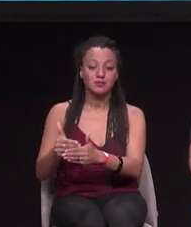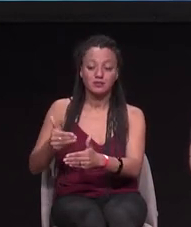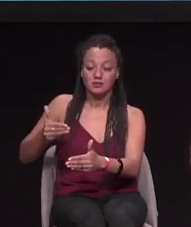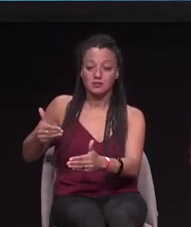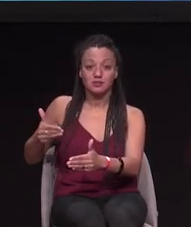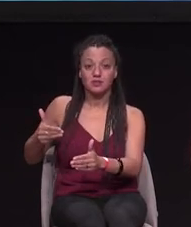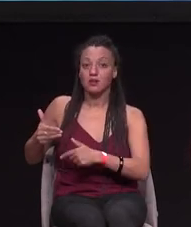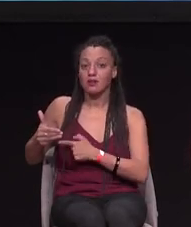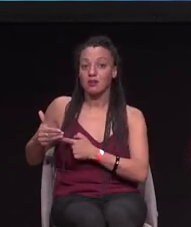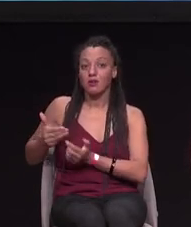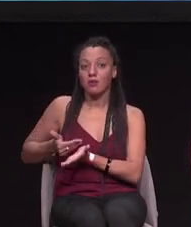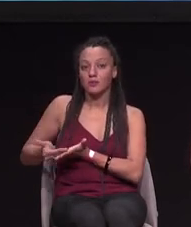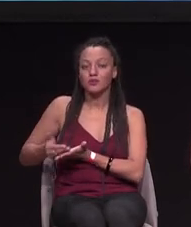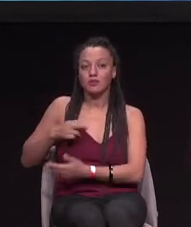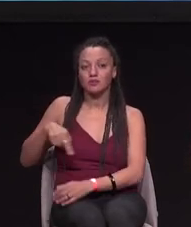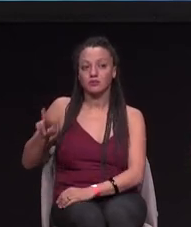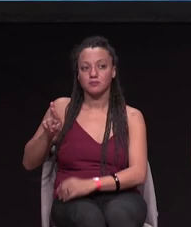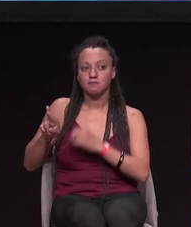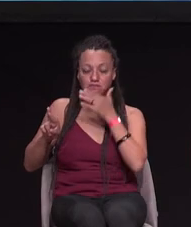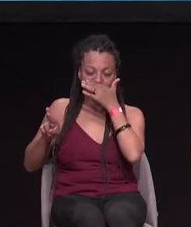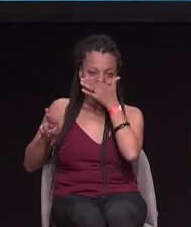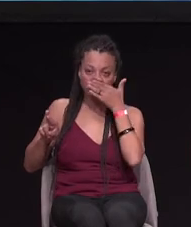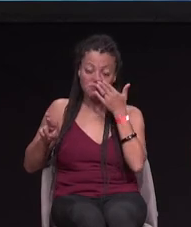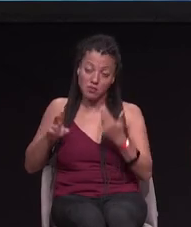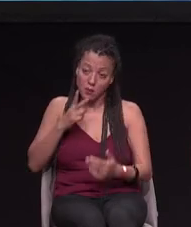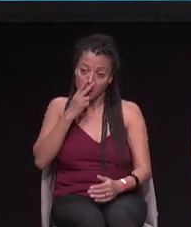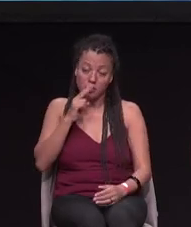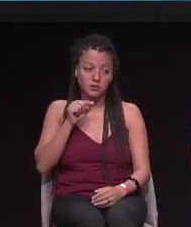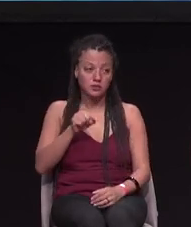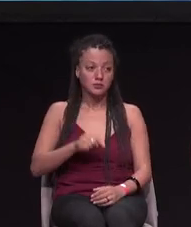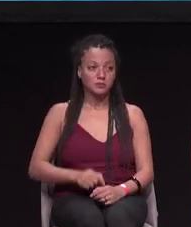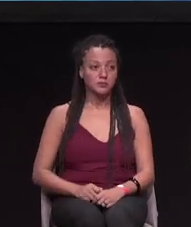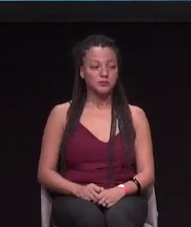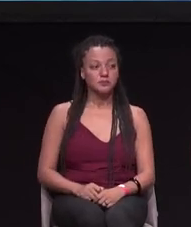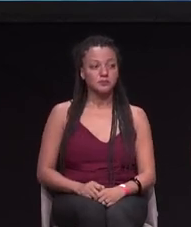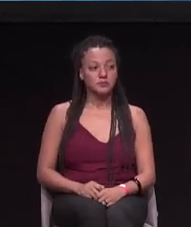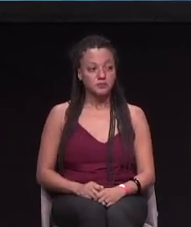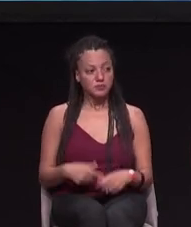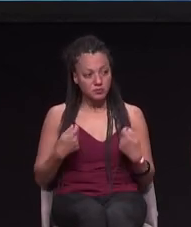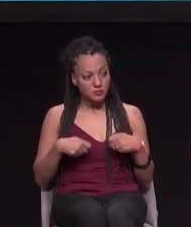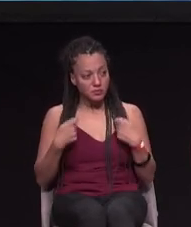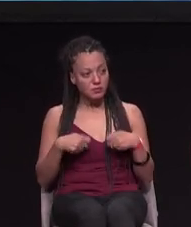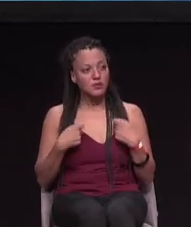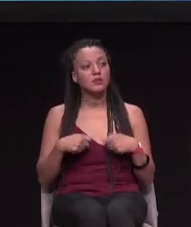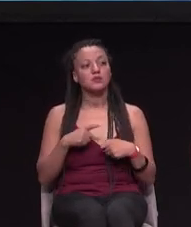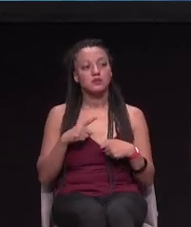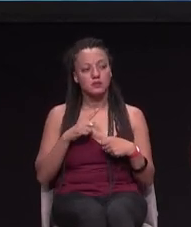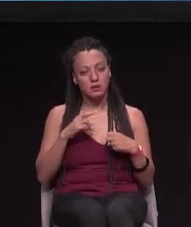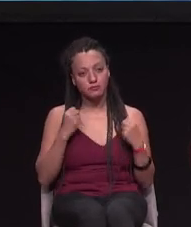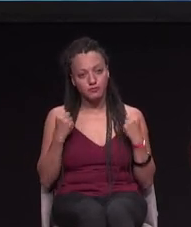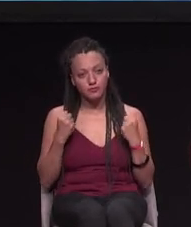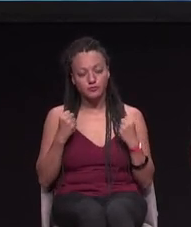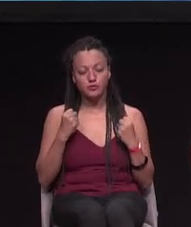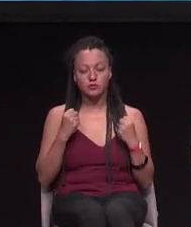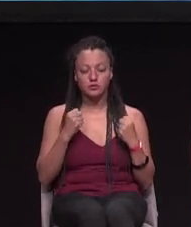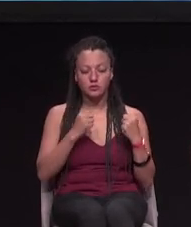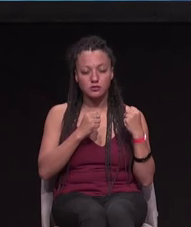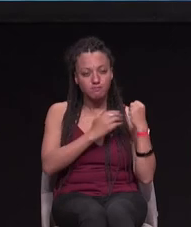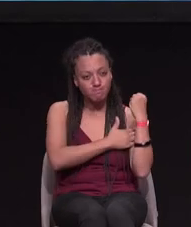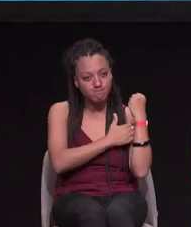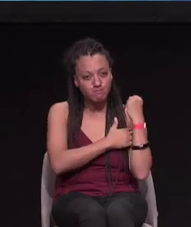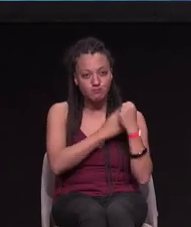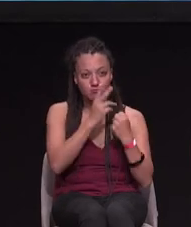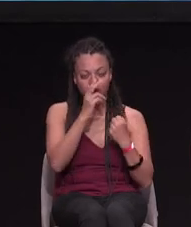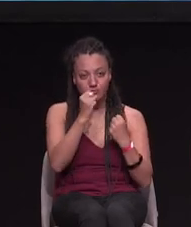com a com a religião então eu acho que isso é assim tem que ter força tem que ter esperança e